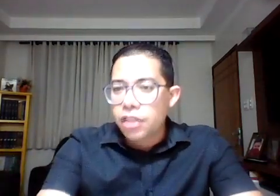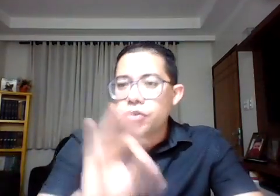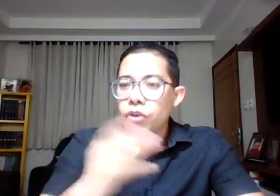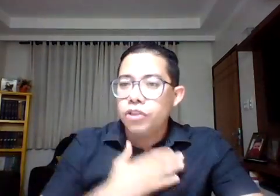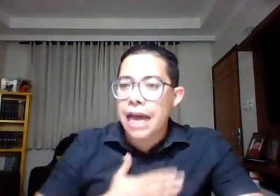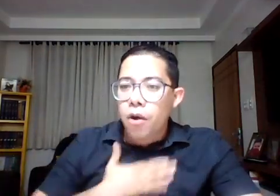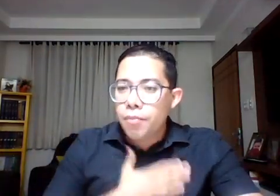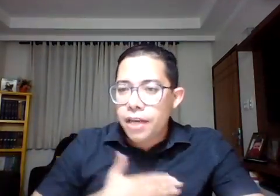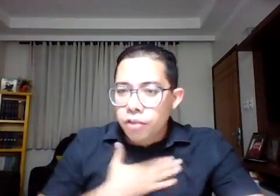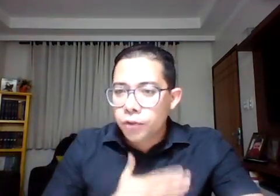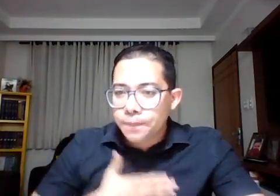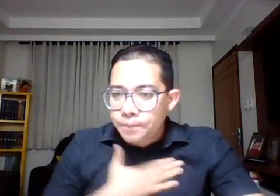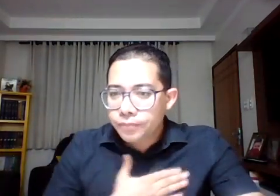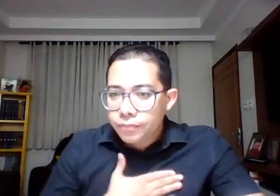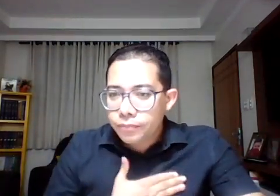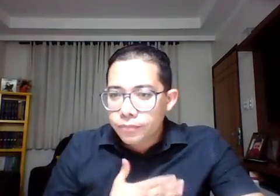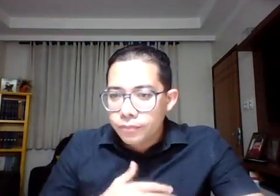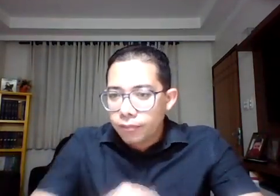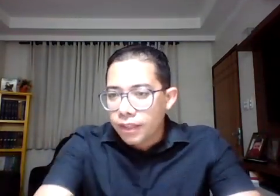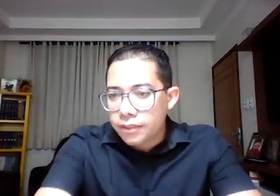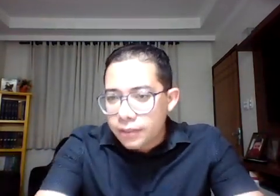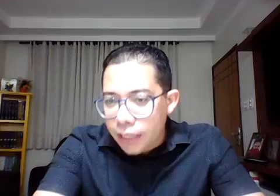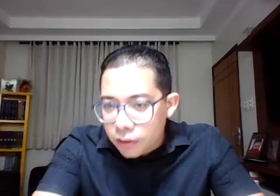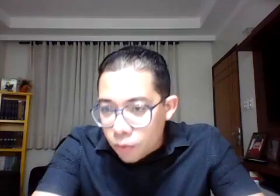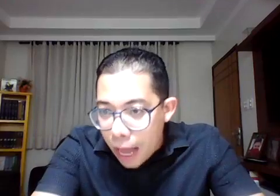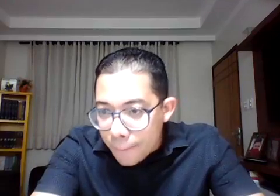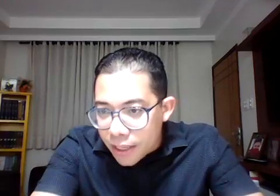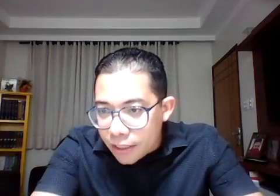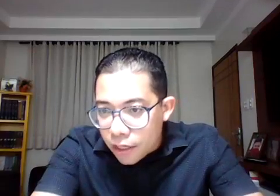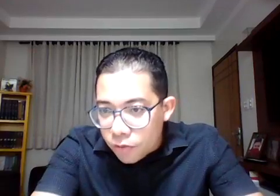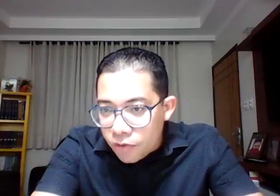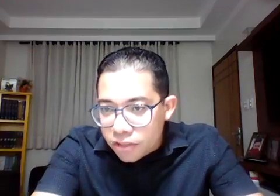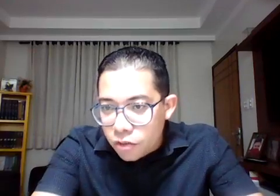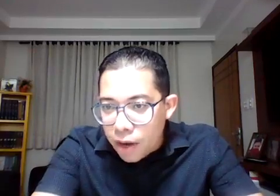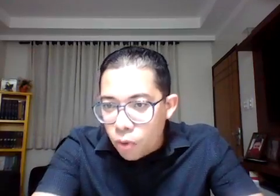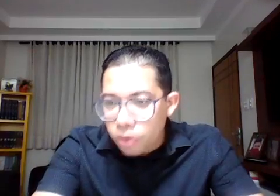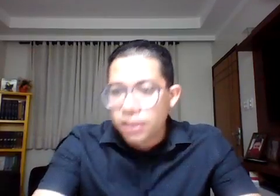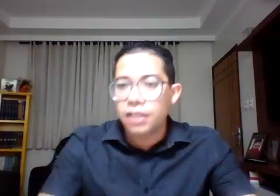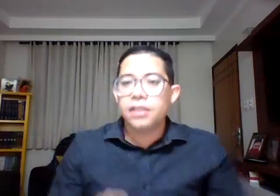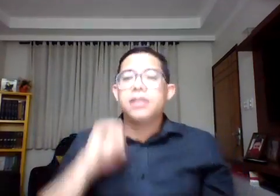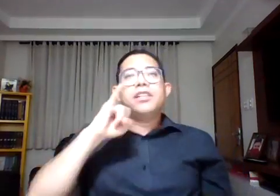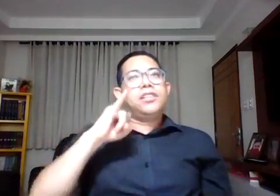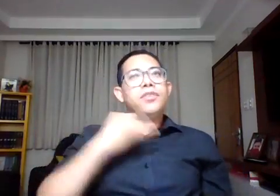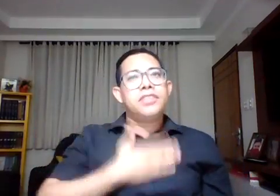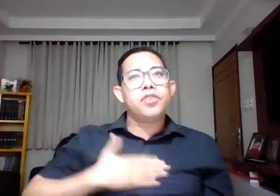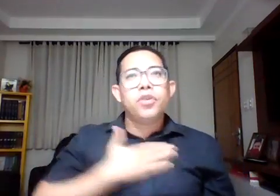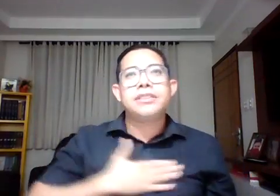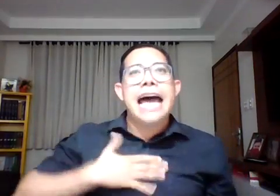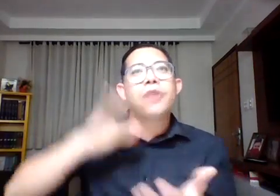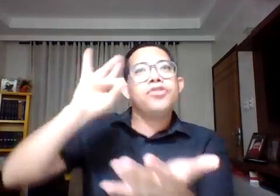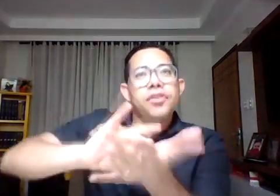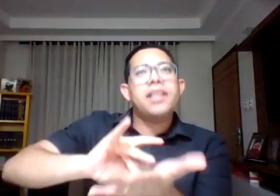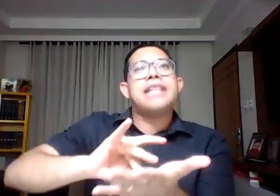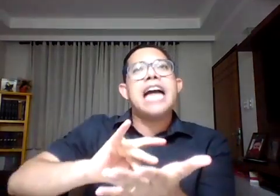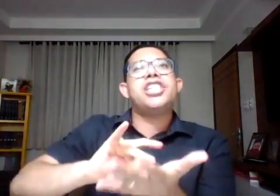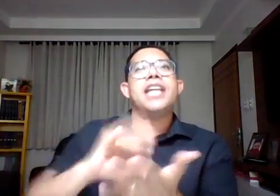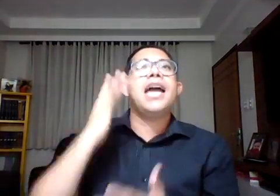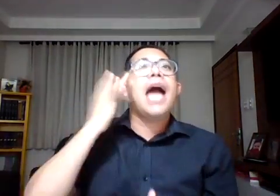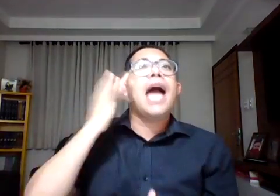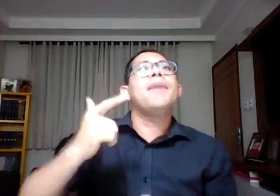gostaram mesmo, certo? Amanhã eu vou fazer uma outra, Se vocês gostaram de verdade, né?